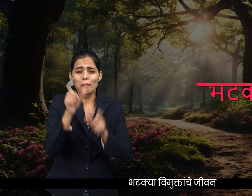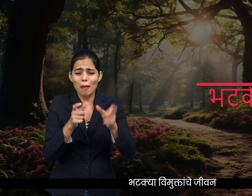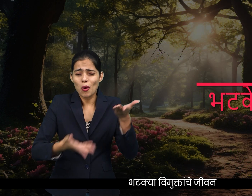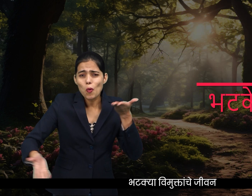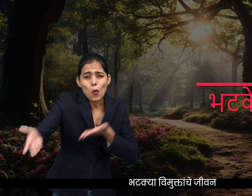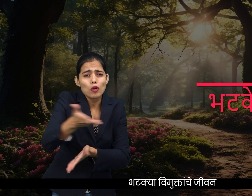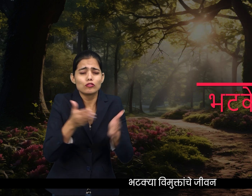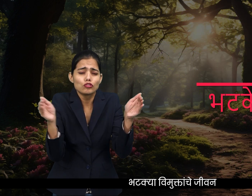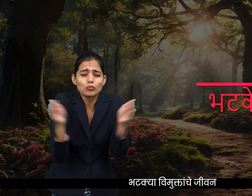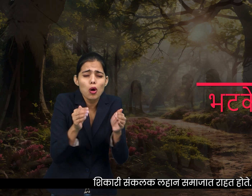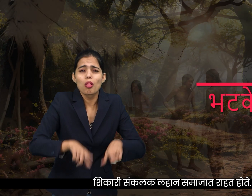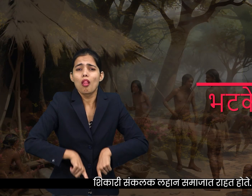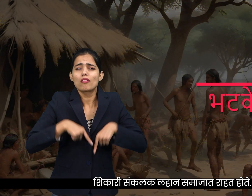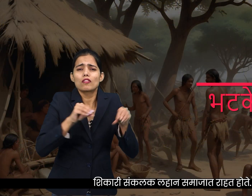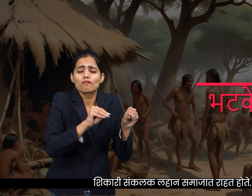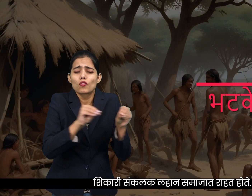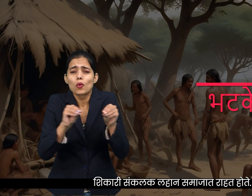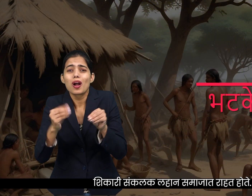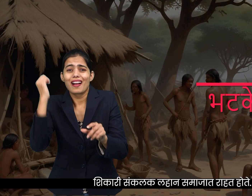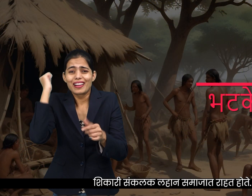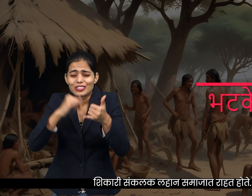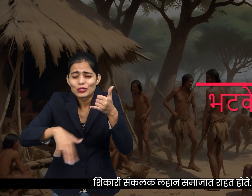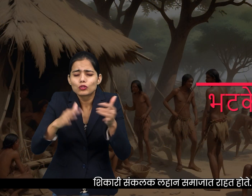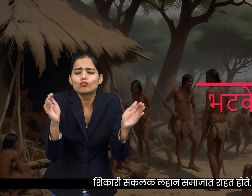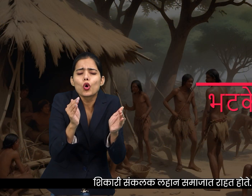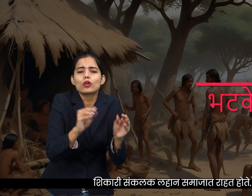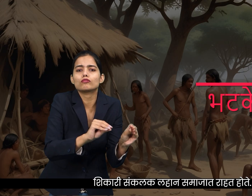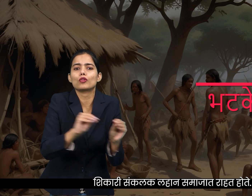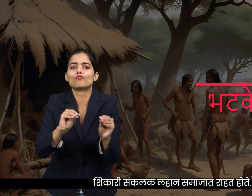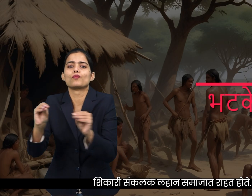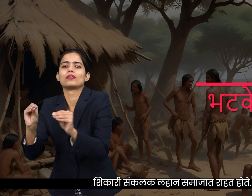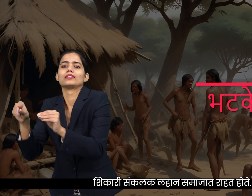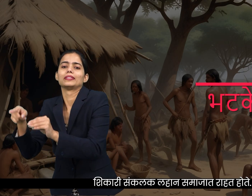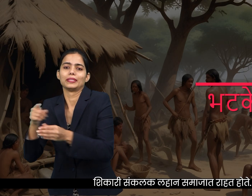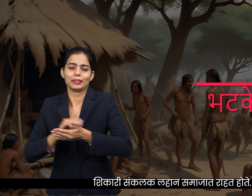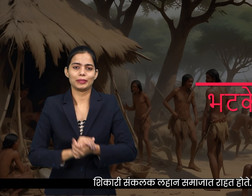भटक्या विमुक्तांचे जीवन. शिकारी संकलन लहान समाजात राहत होते.